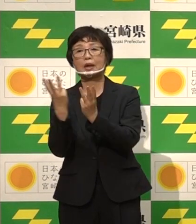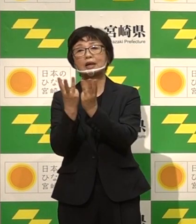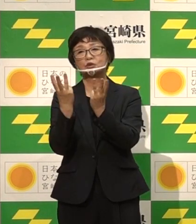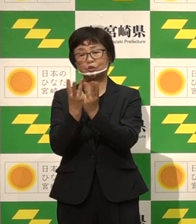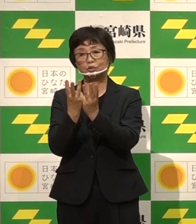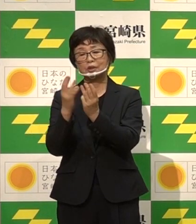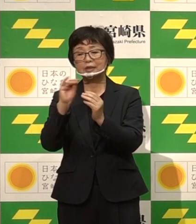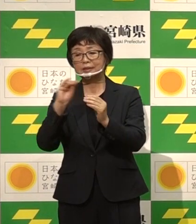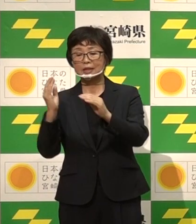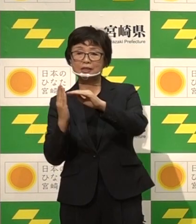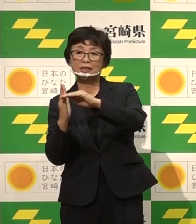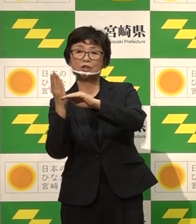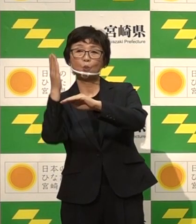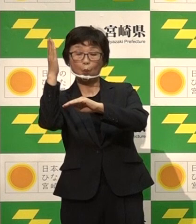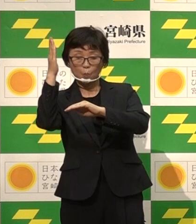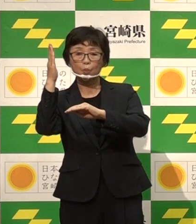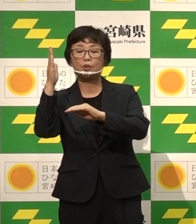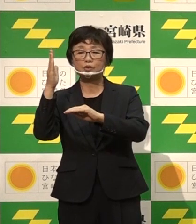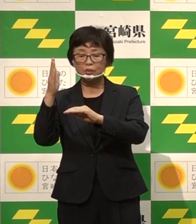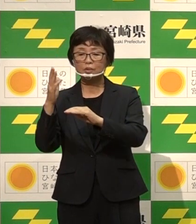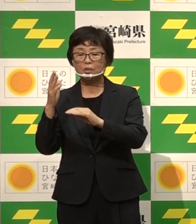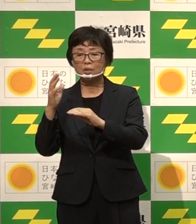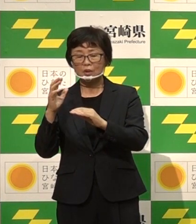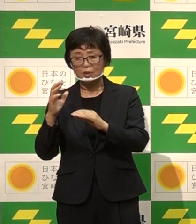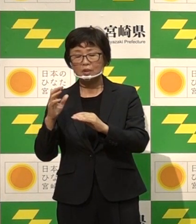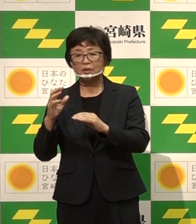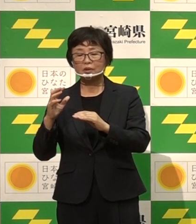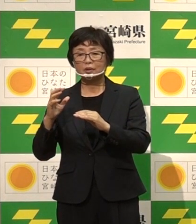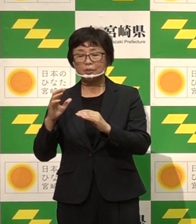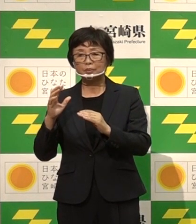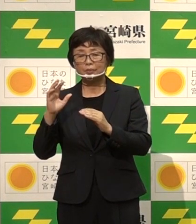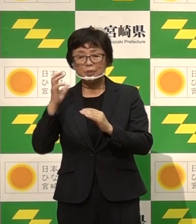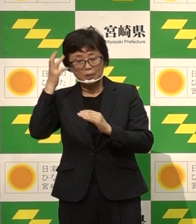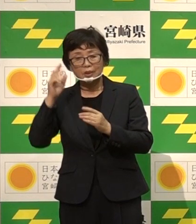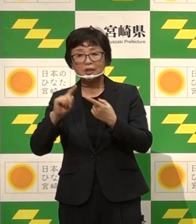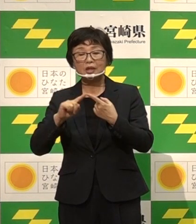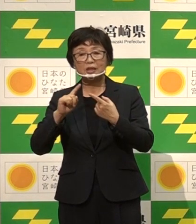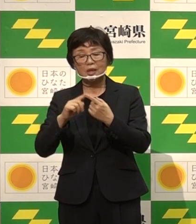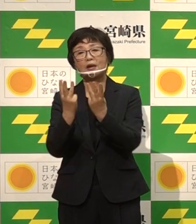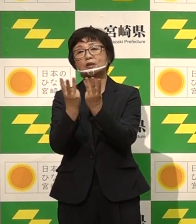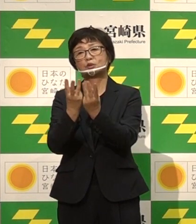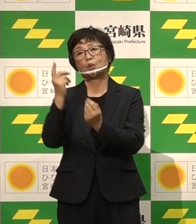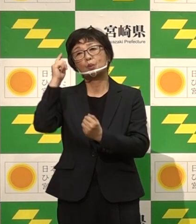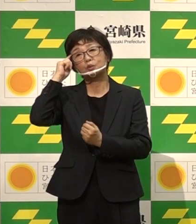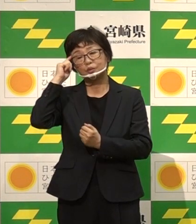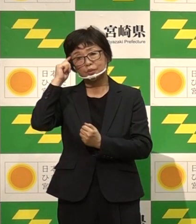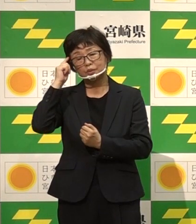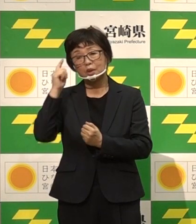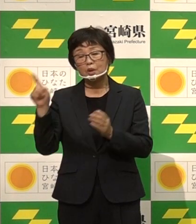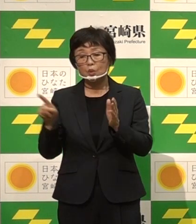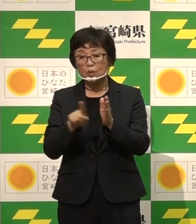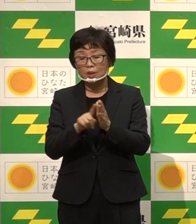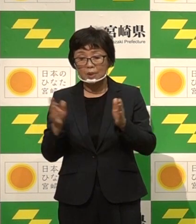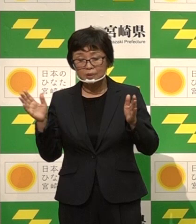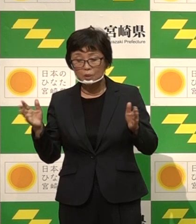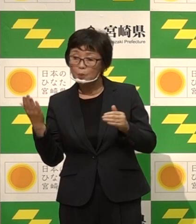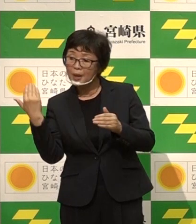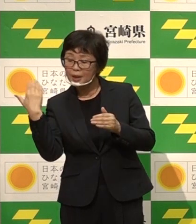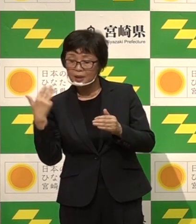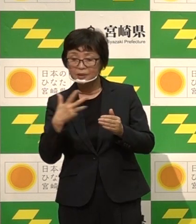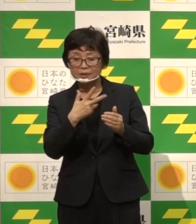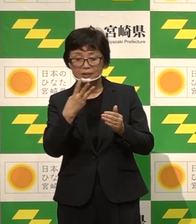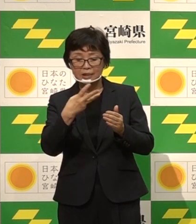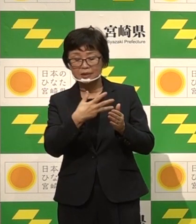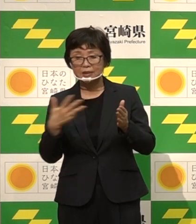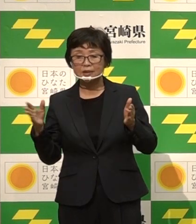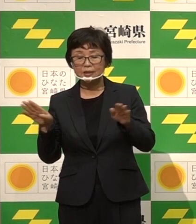を1000人近く上回るという大変驚異的な数字だと受け止めております。これから3連休の影響がどのように出てい